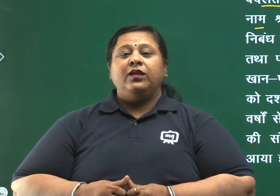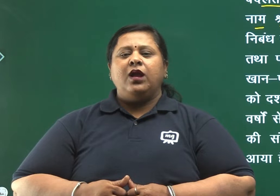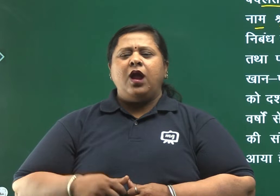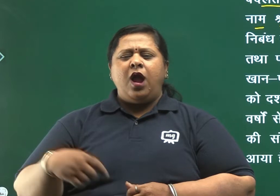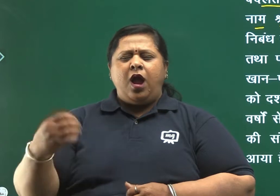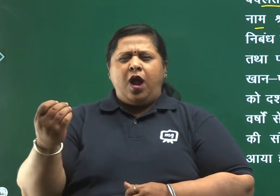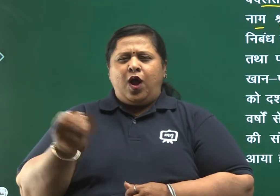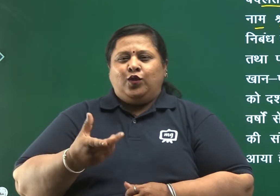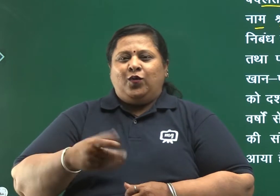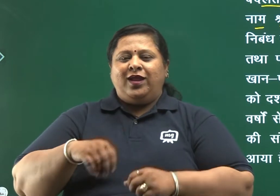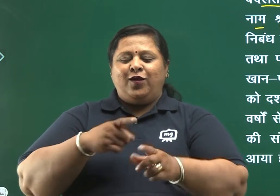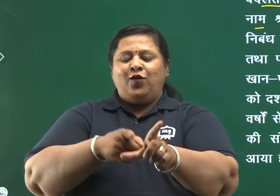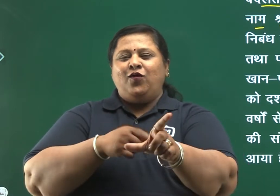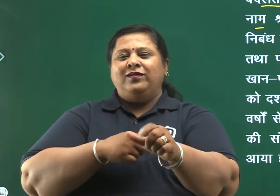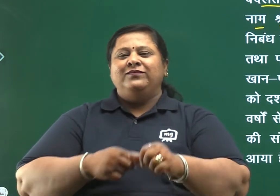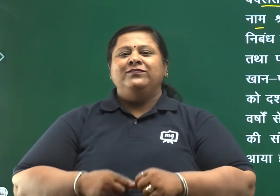आधुनिक युग